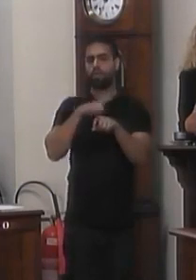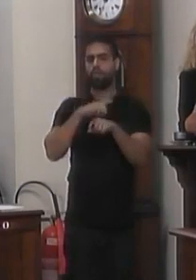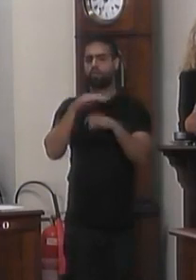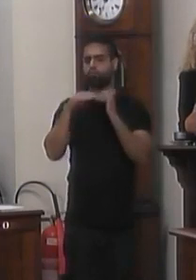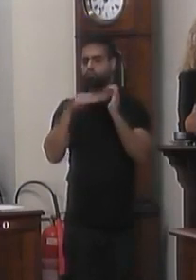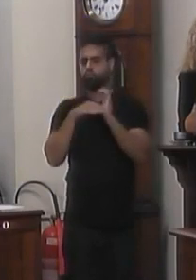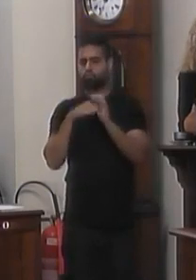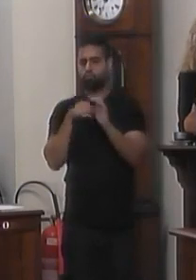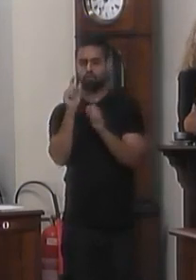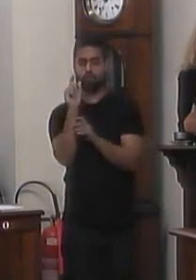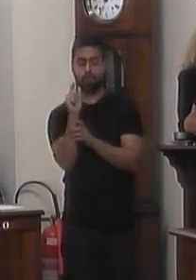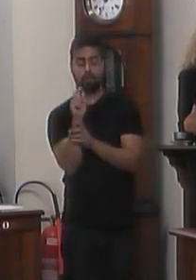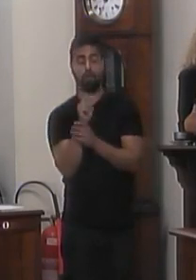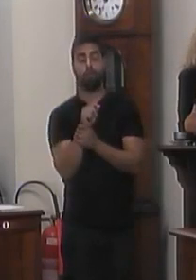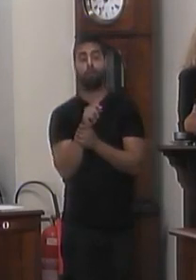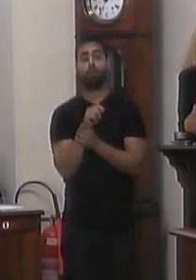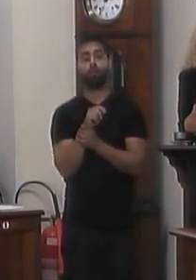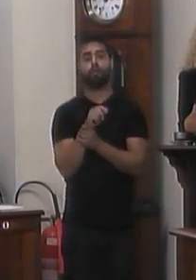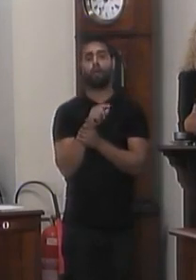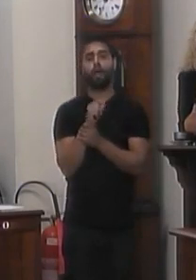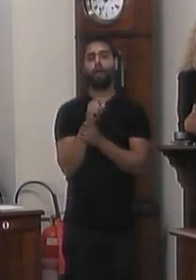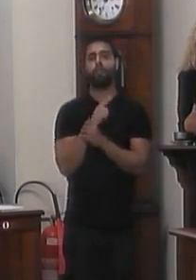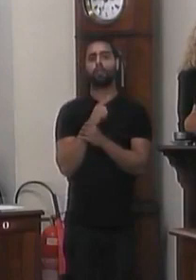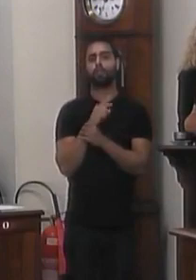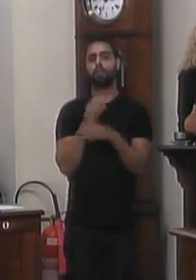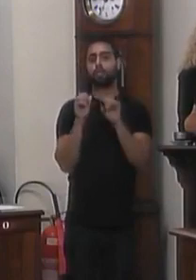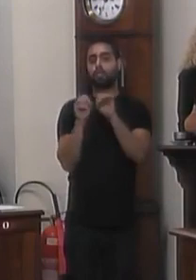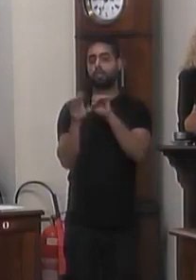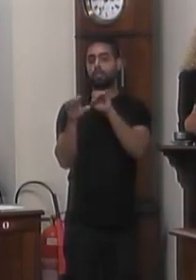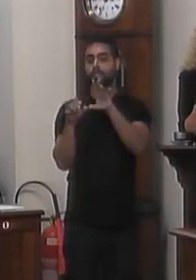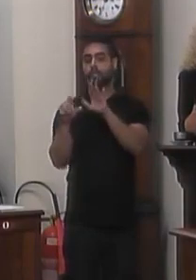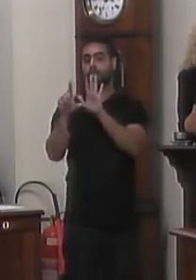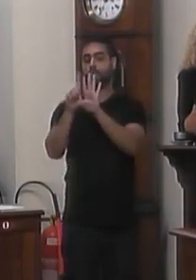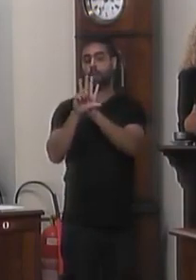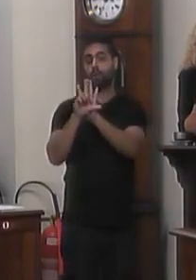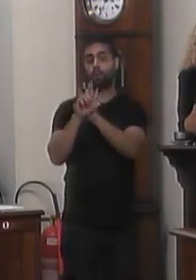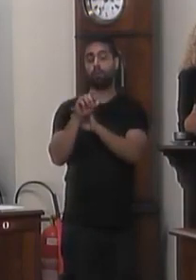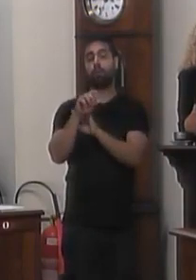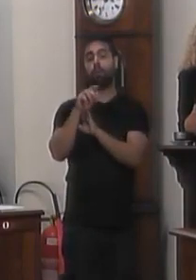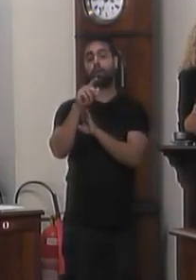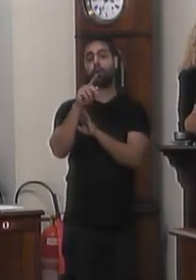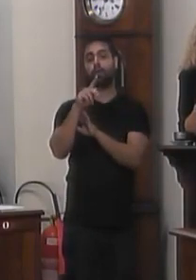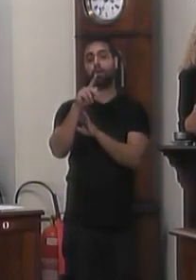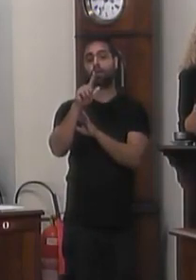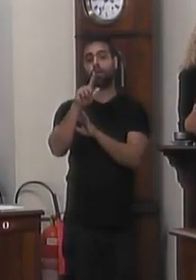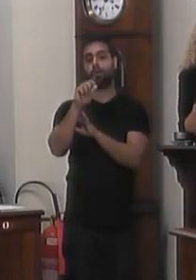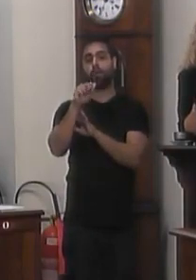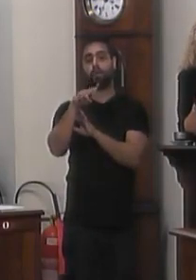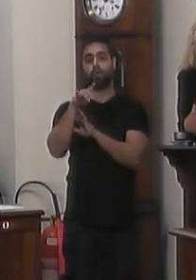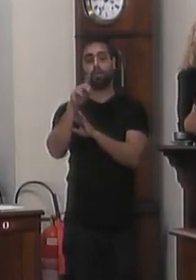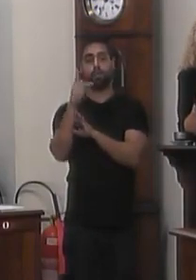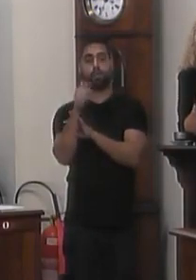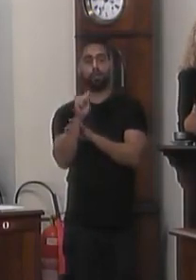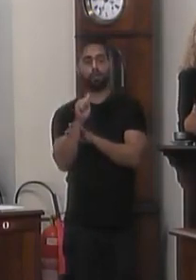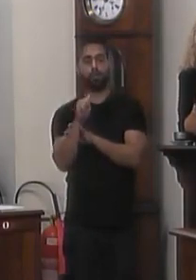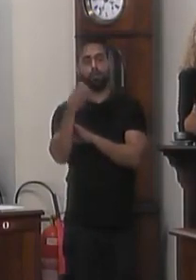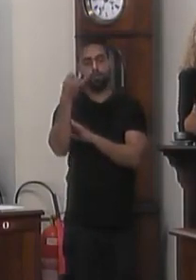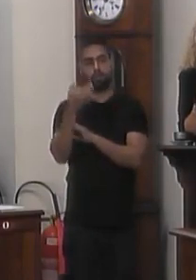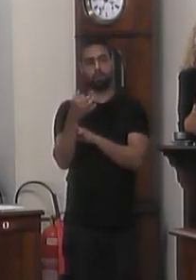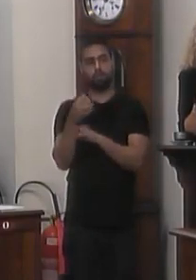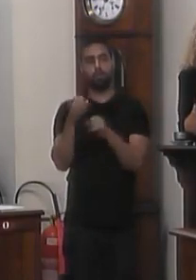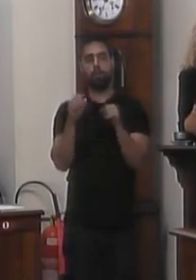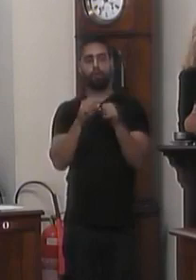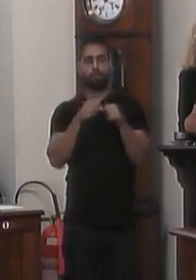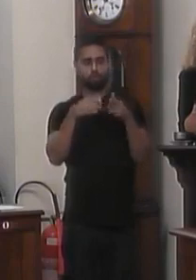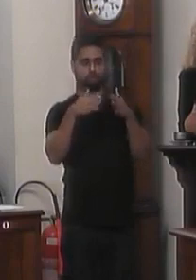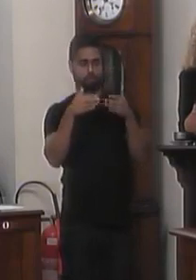esses valores, e eles saem esses valores e é jogado para uma planilha para poder fazer essa apresentação para vocês. Eu faço um